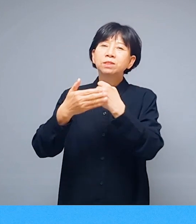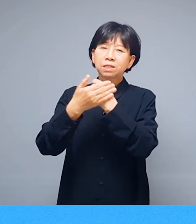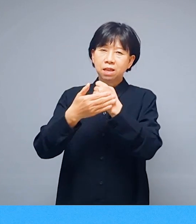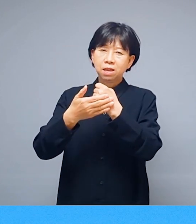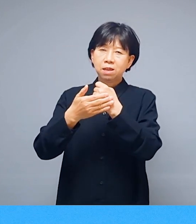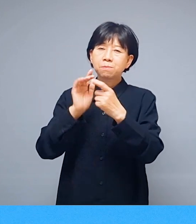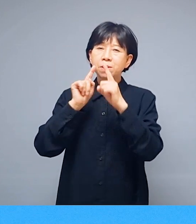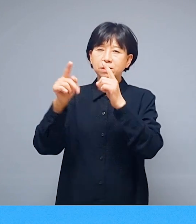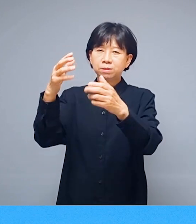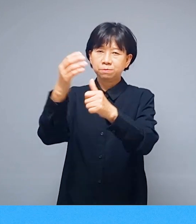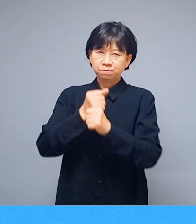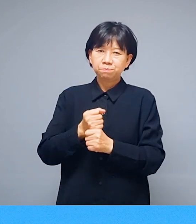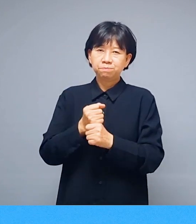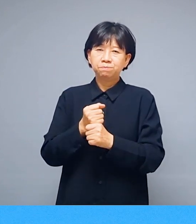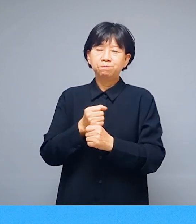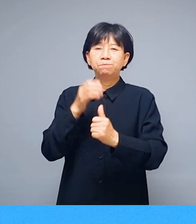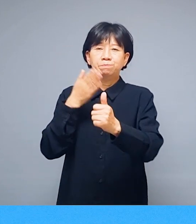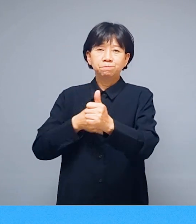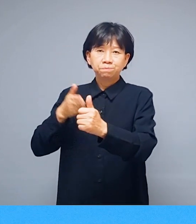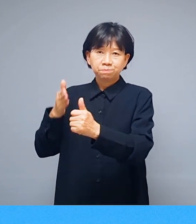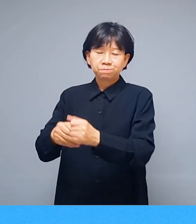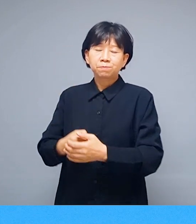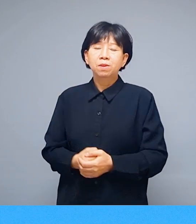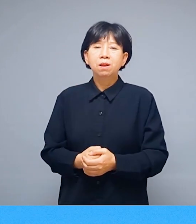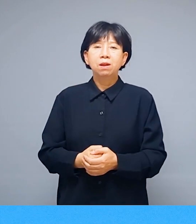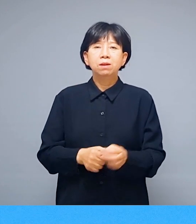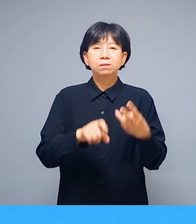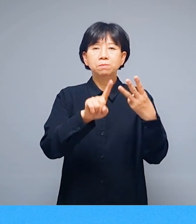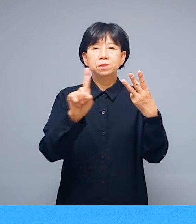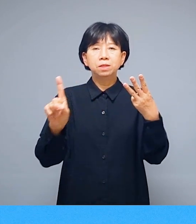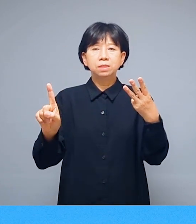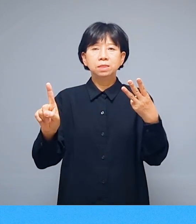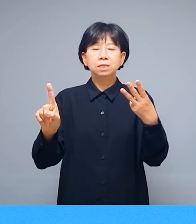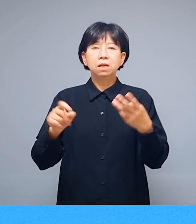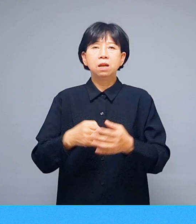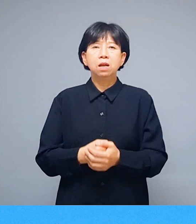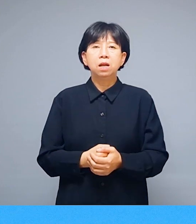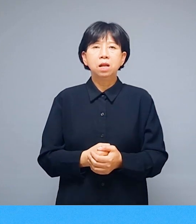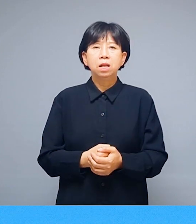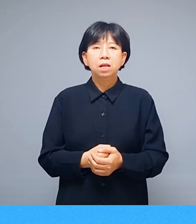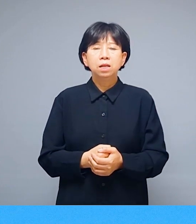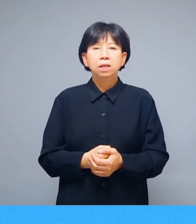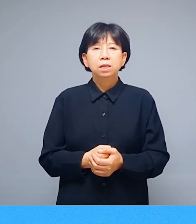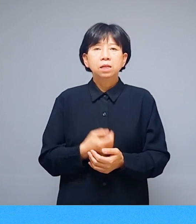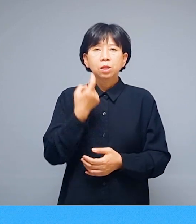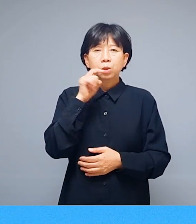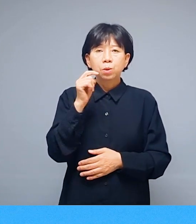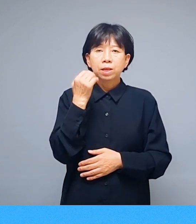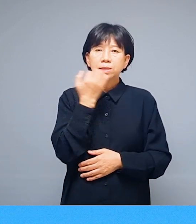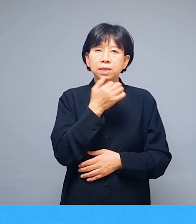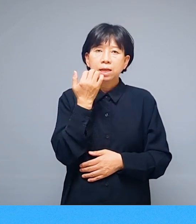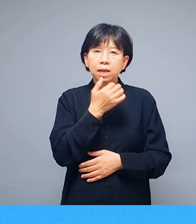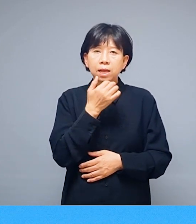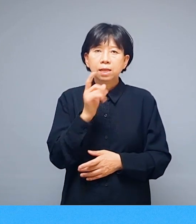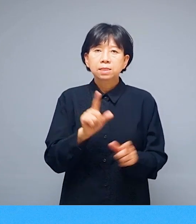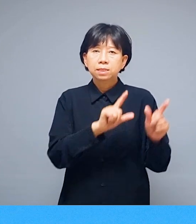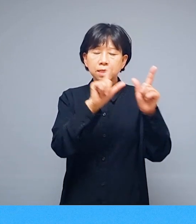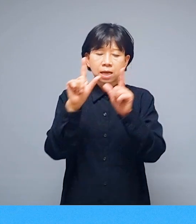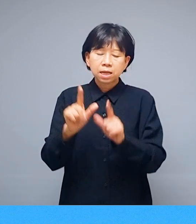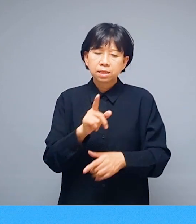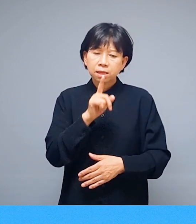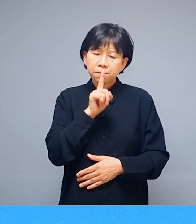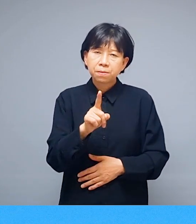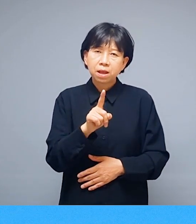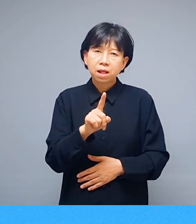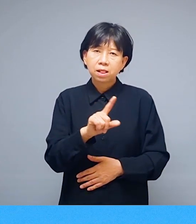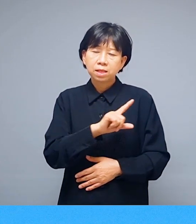수 있기를 부탁을 드립니다. 1절을 한번 보면요. 1절에 다 아까 읽었으니까 노란 부분만 볼게요. 살았다 하는